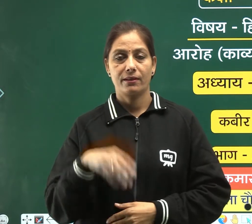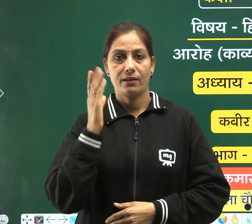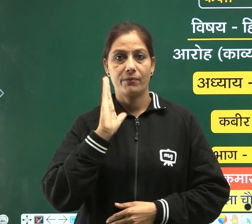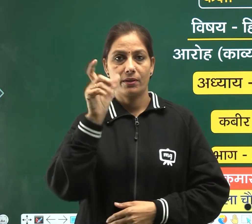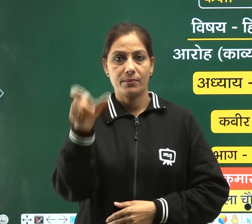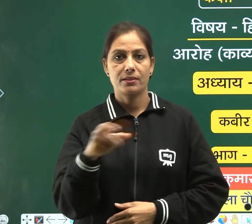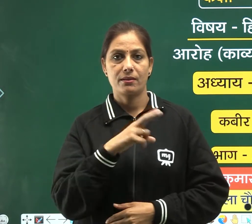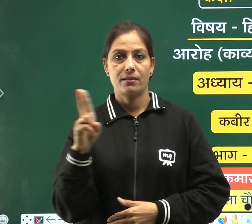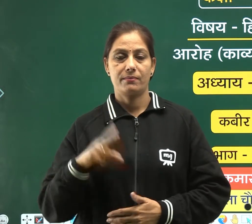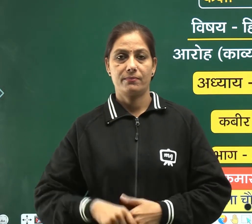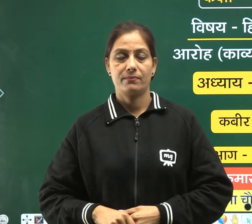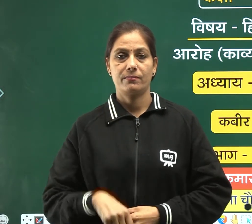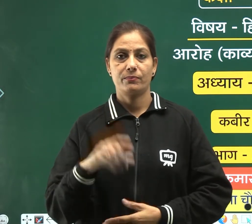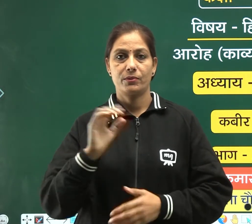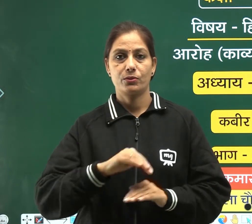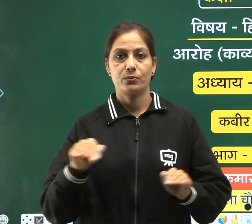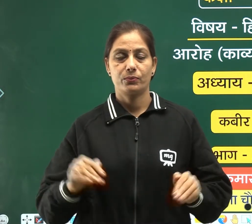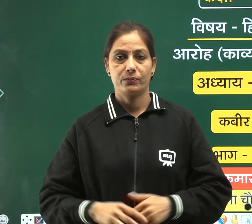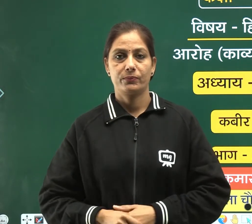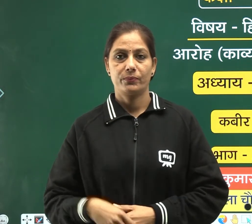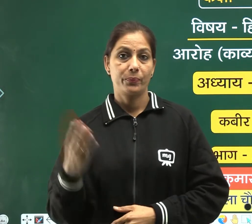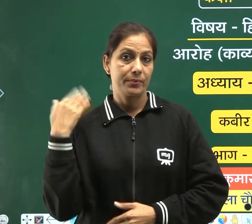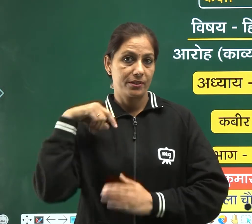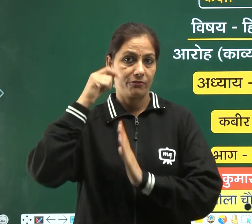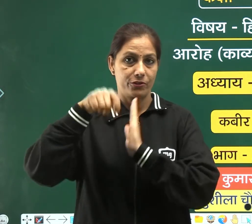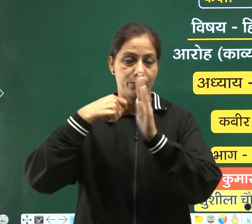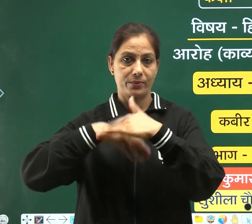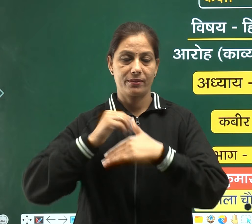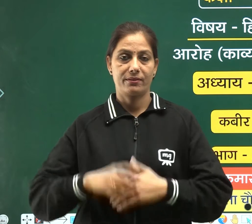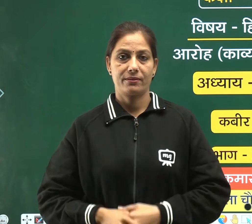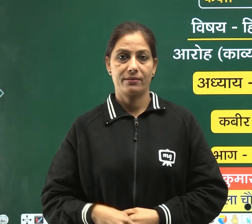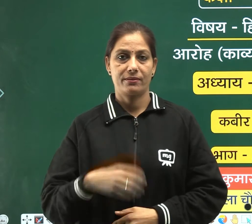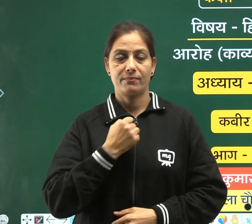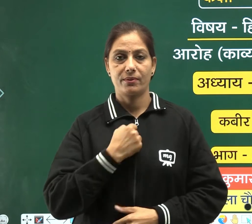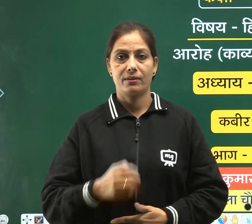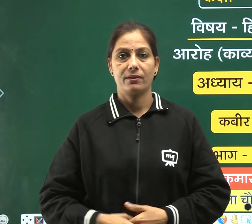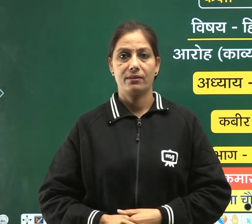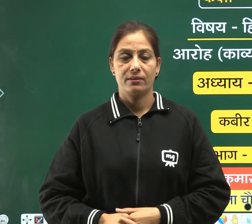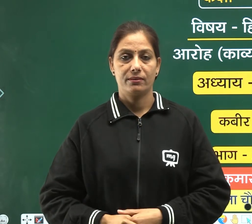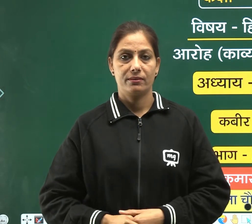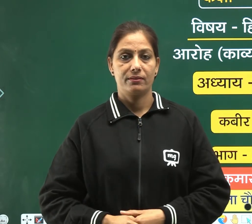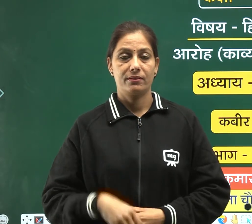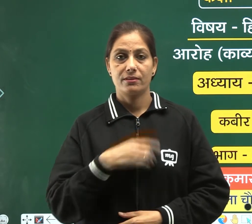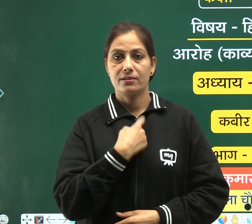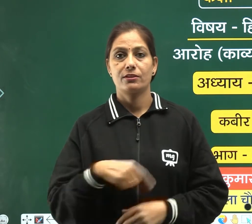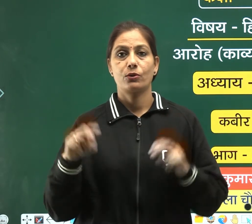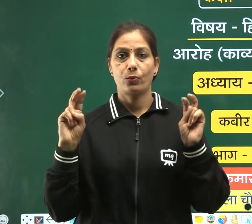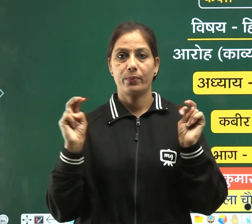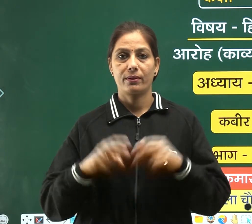कबीर। बच्चों, पिछले वीडियो में हमने इस अध्याय